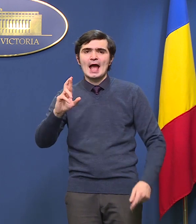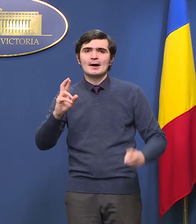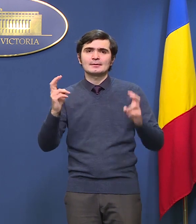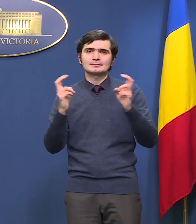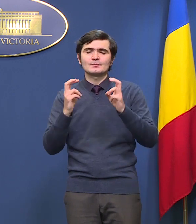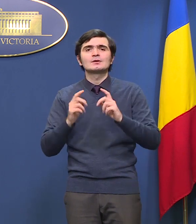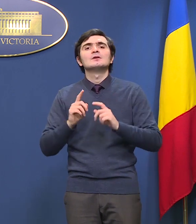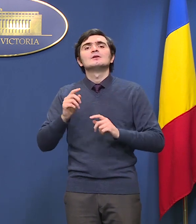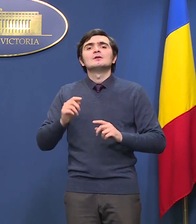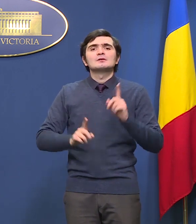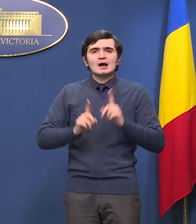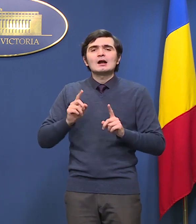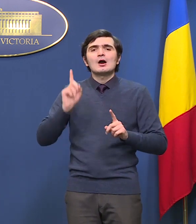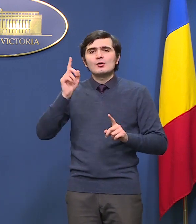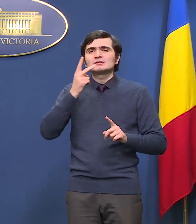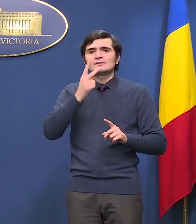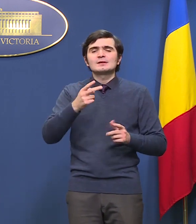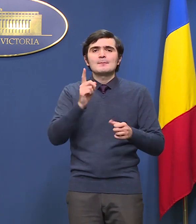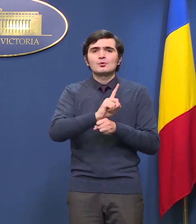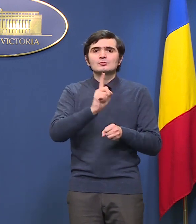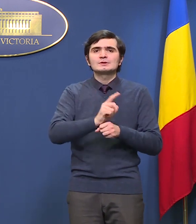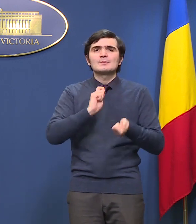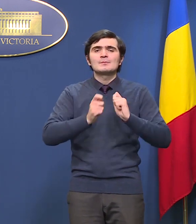să fie accesibile pe piața